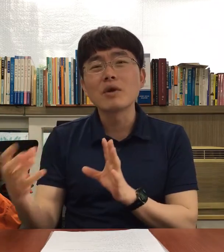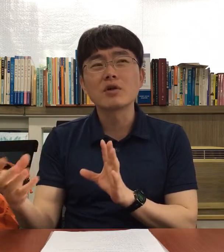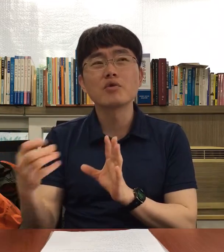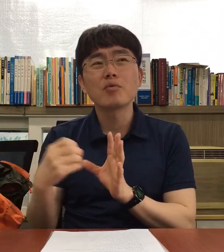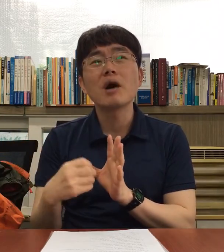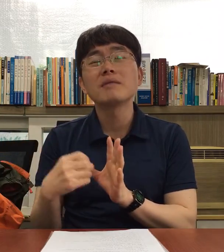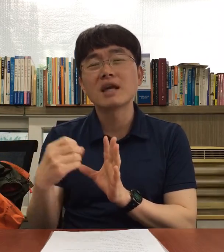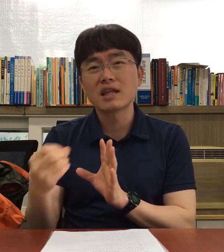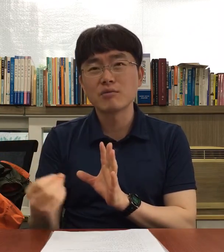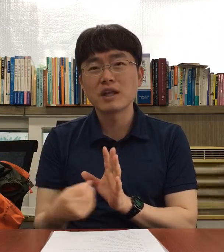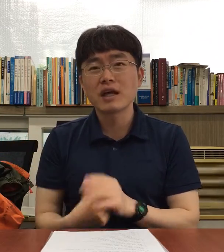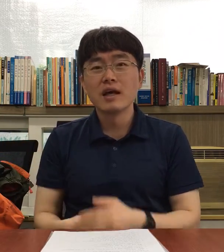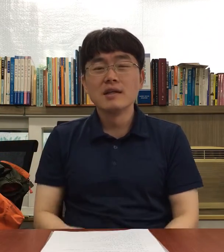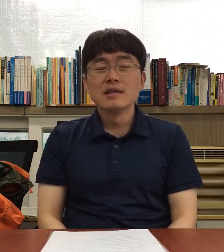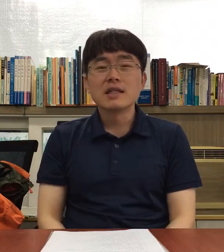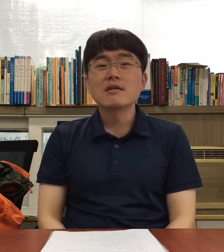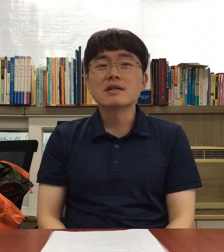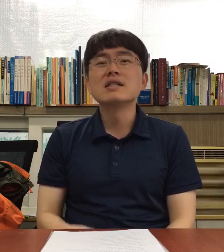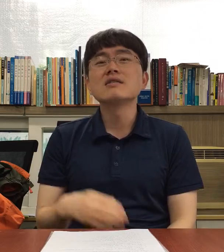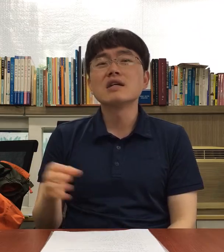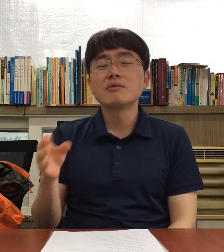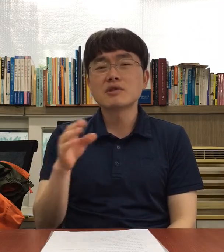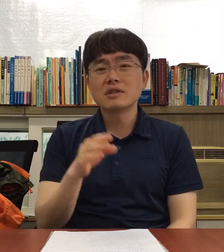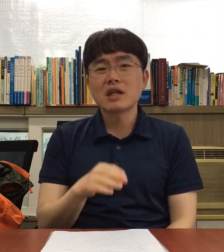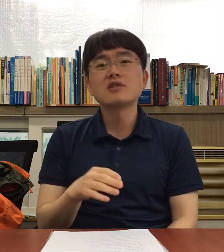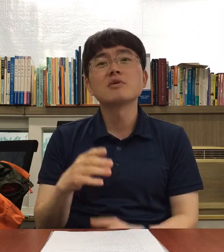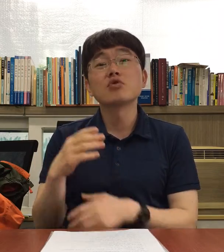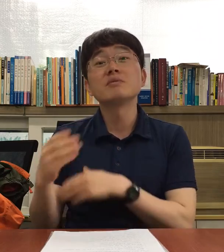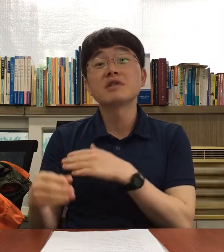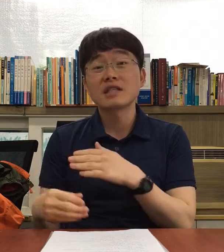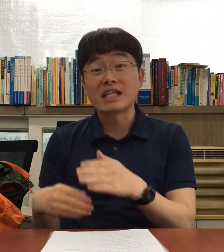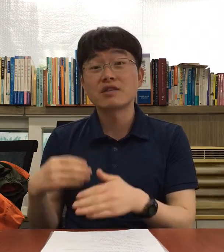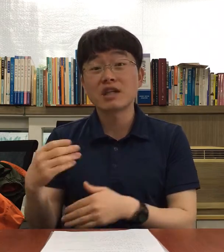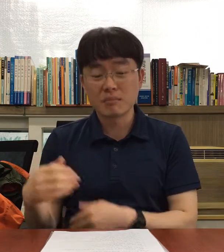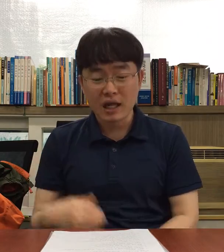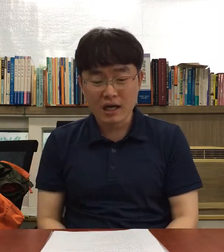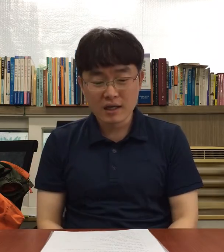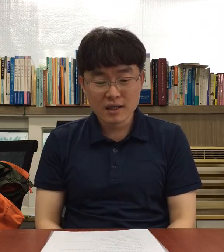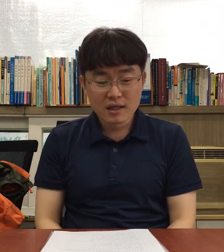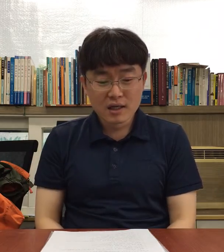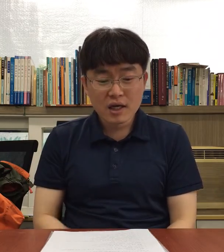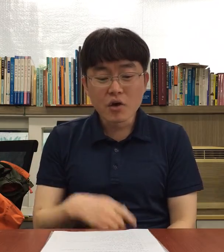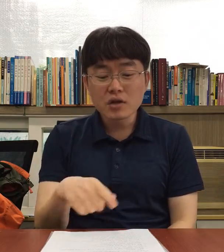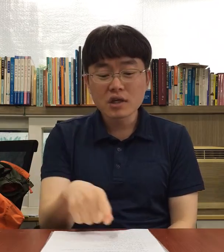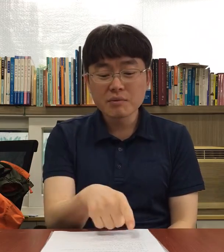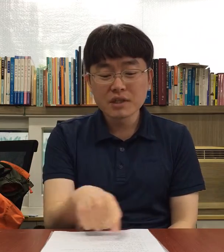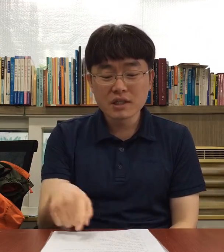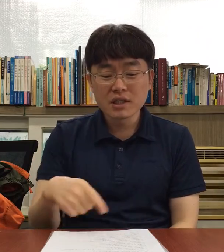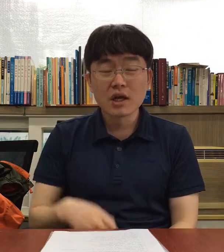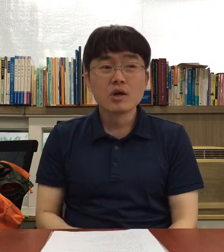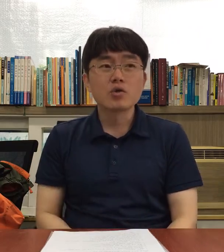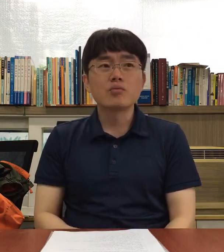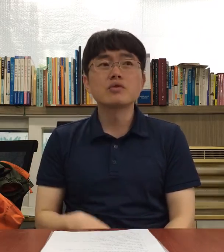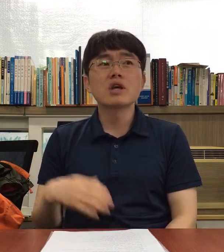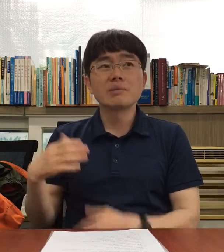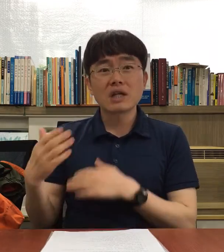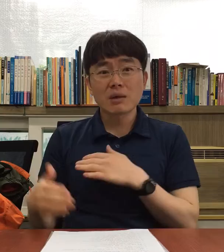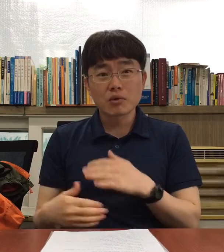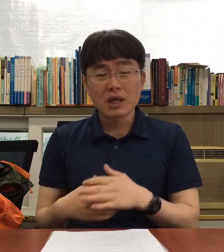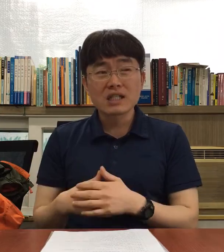좀 더 포함되기 때문에 이걸 긍정의 의미로 쓸 때는 정말 조심스럽게 잘 써야 됩니다. 여기서 의미는 조금 부정의 의미라기보다는